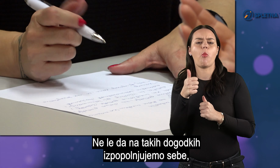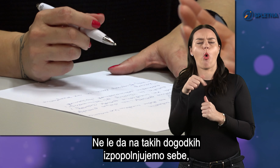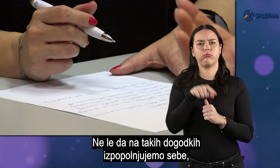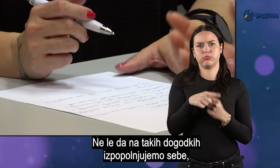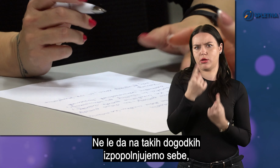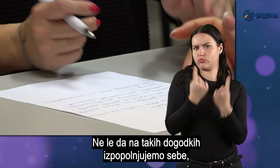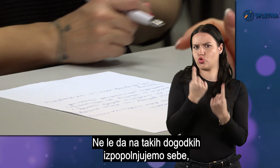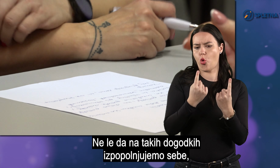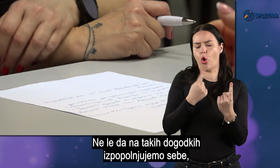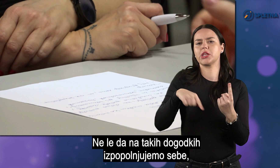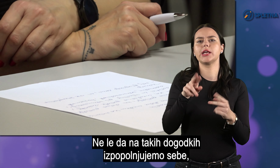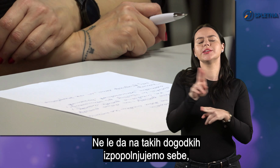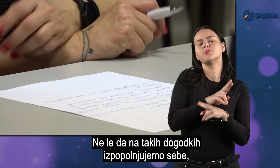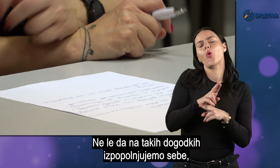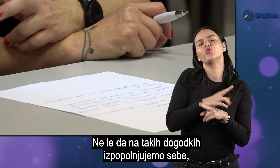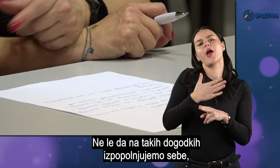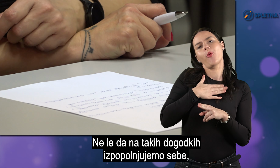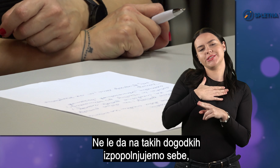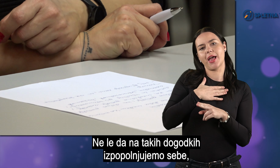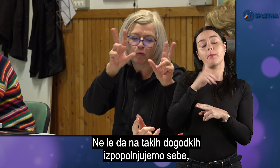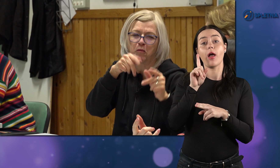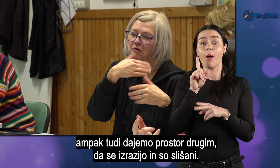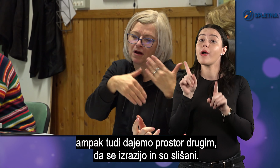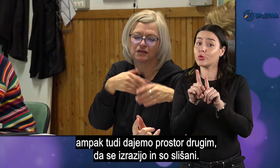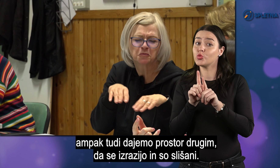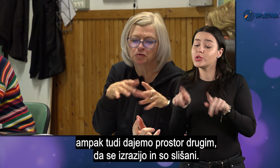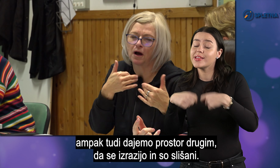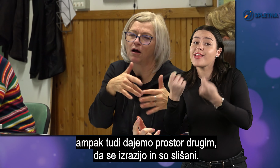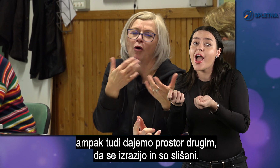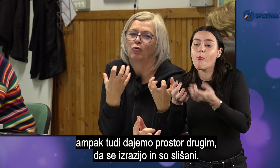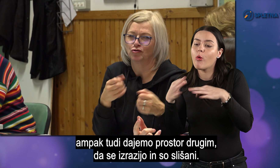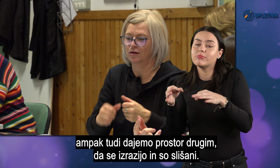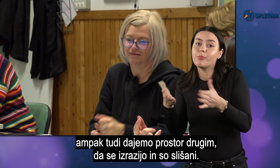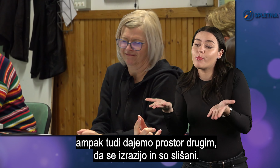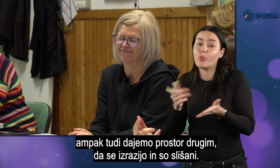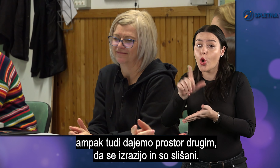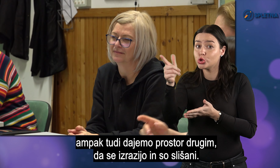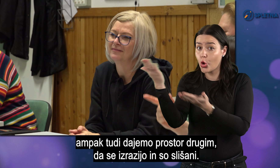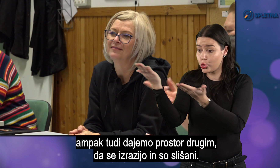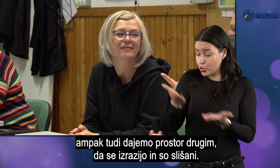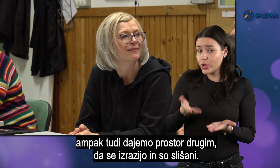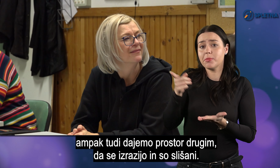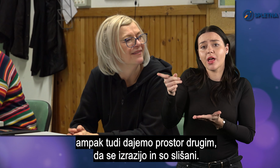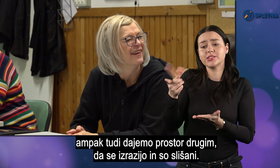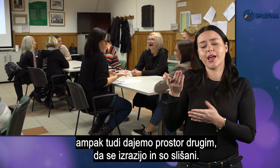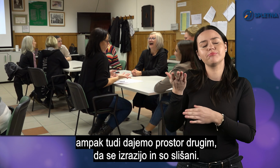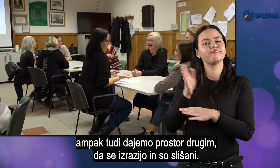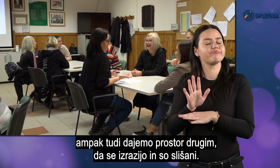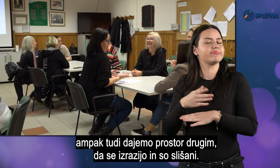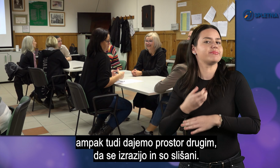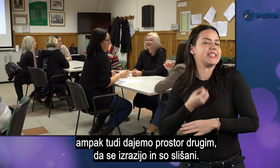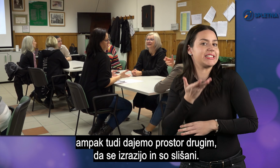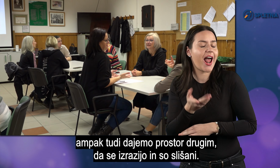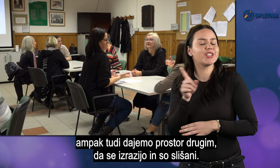Ne le, da na takih dogodkih izpopolnjujemo sebe, ampak tudi dajemo prostor drugim, da se izrazijo in so slišani.